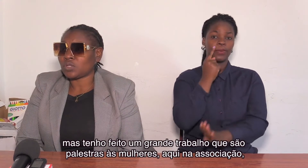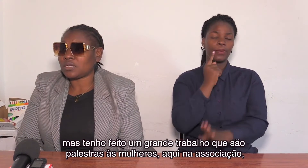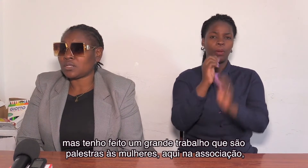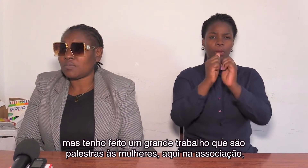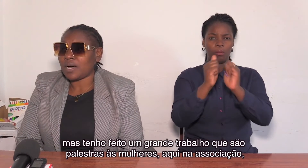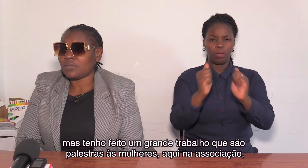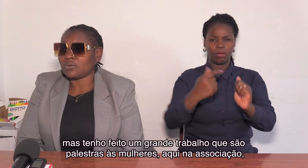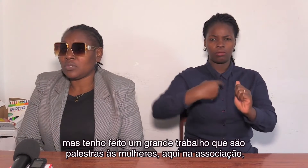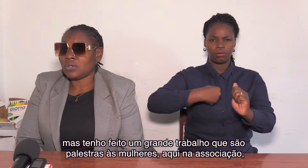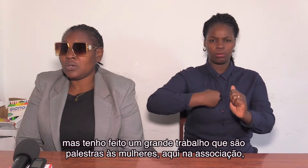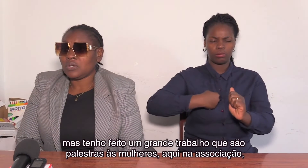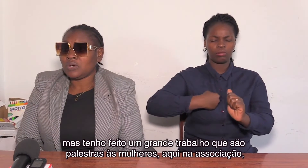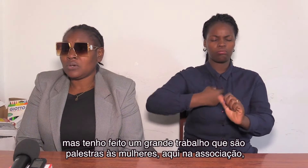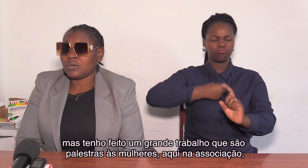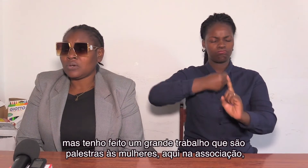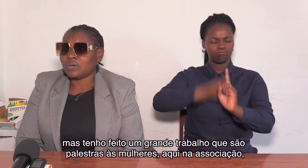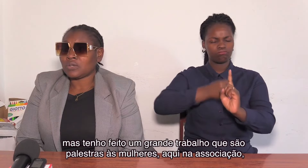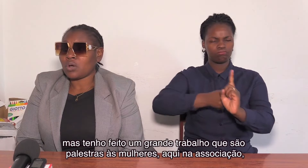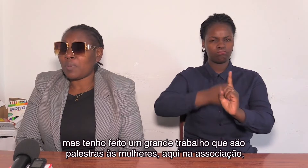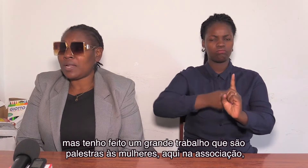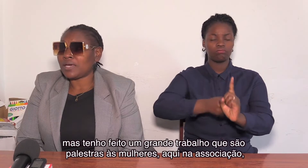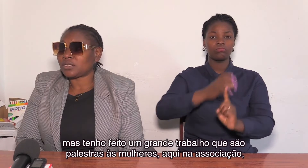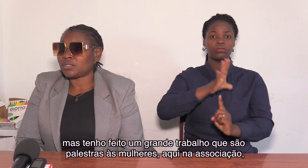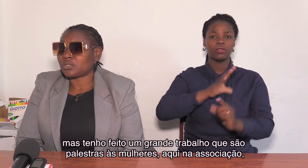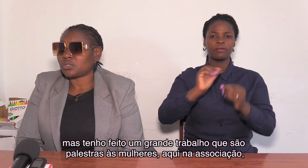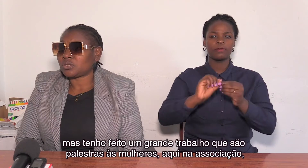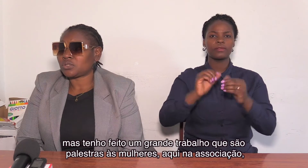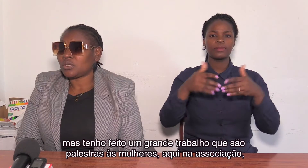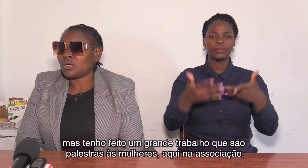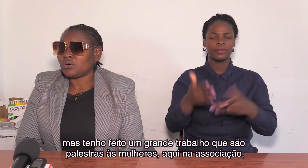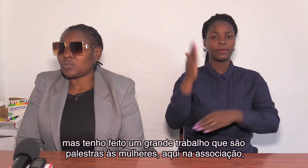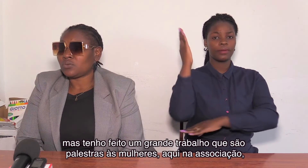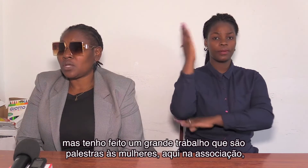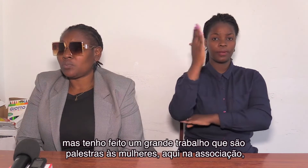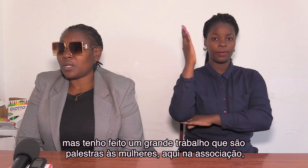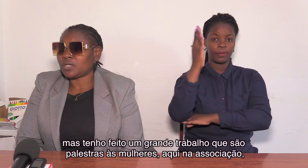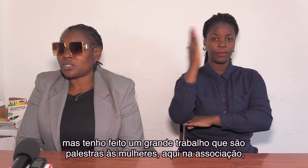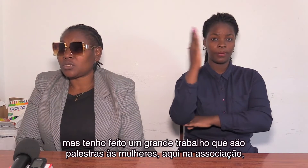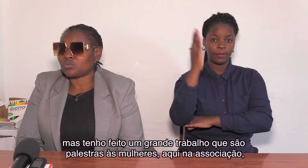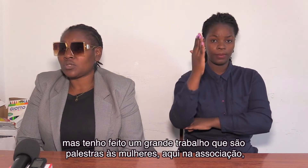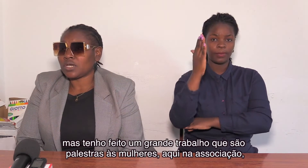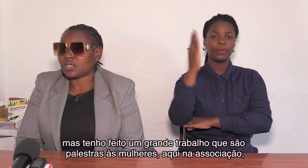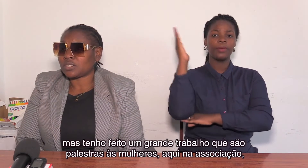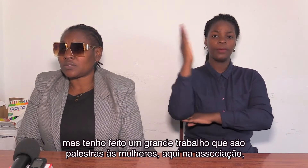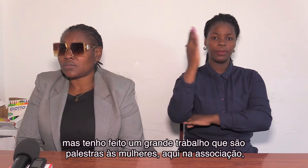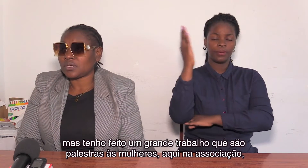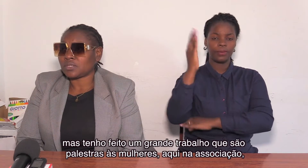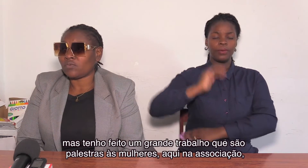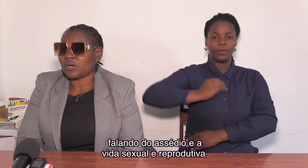grande trabalho que são palestras. Eu tenho dado palestras às mulheres aqui na associação,